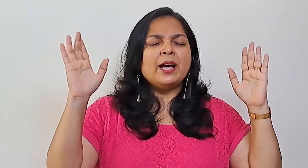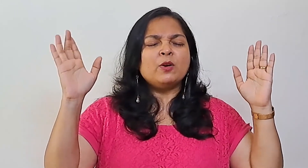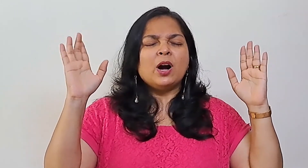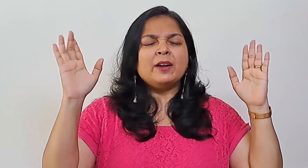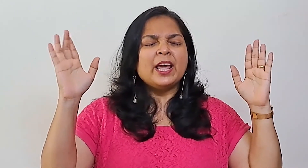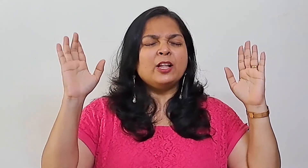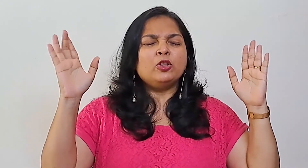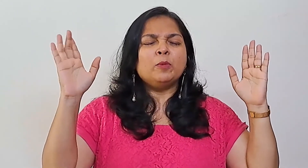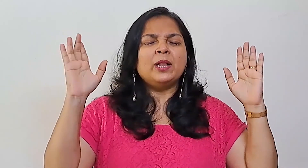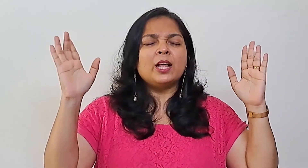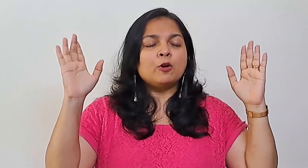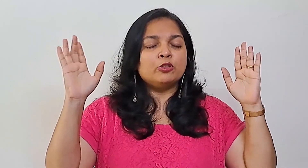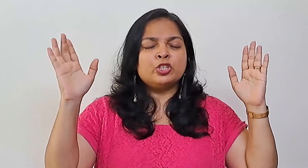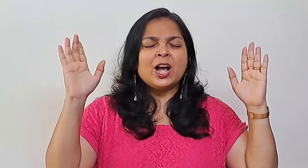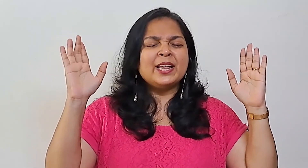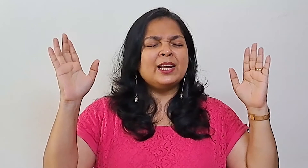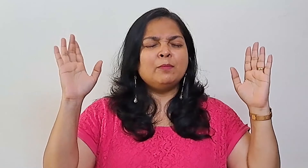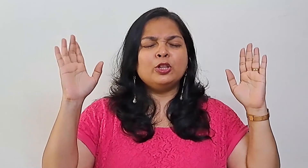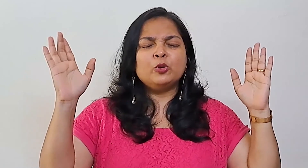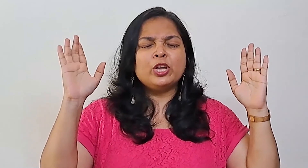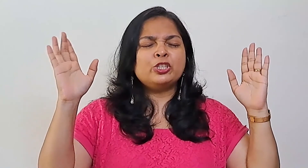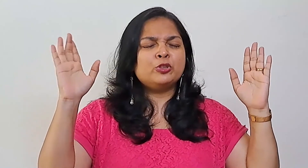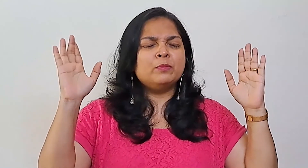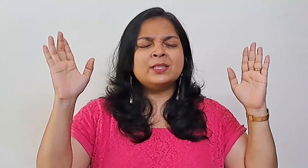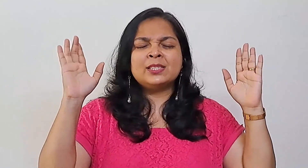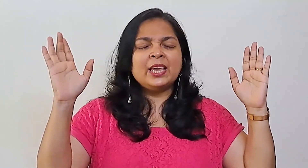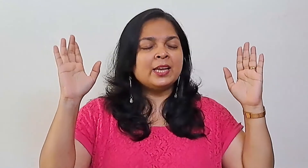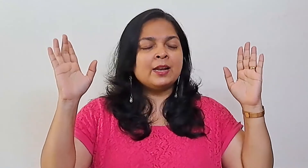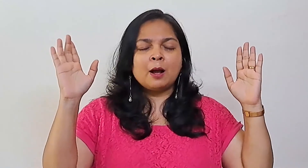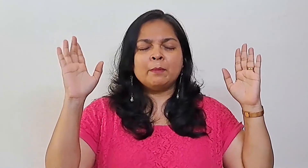ਹਰ ਇੱਕ ਬਿਮਾਰੀ ਨੂੰ ਜਾਣ ਕੇ ਕਹਿੰਦੀ ਹਾਂ ਯੀਸ਼ੂ ਮਸੀਹ ਦੇ ਨਾਮ ਦੇ ਵਿੱਚ।